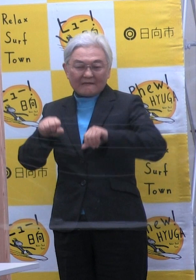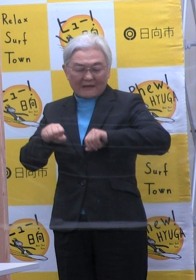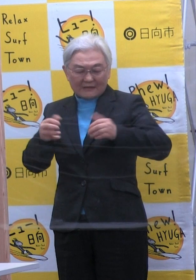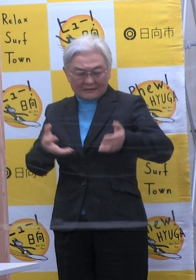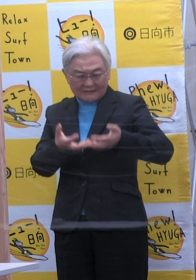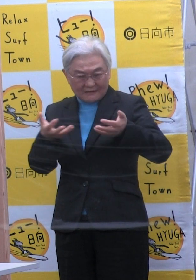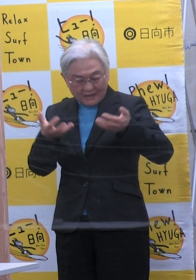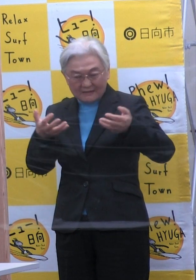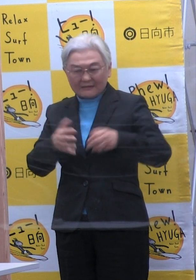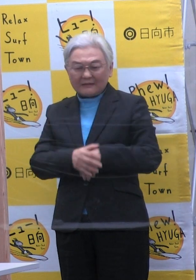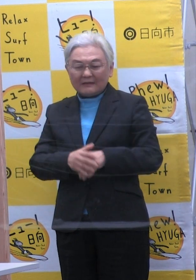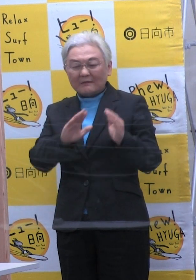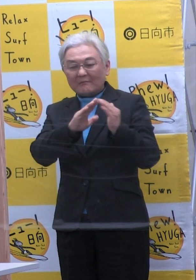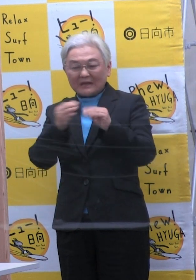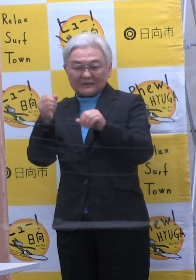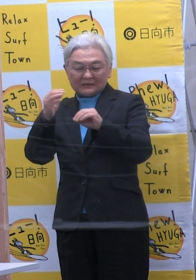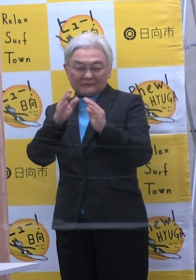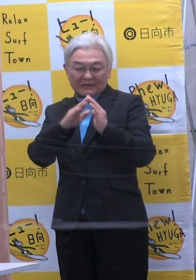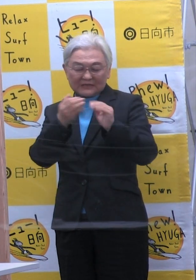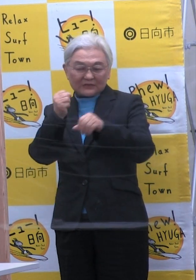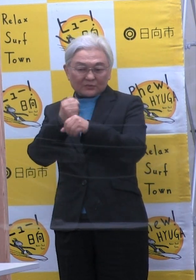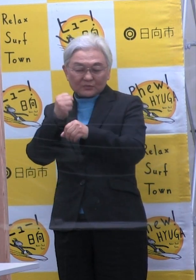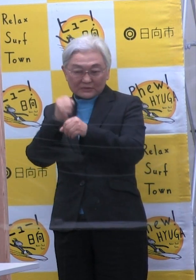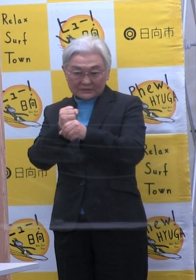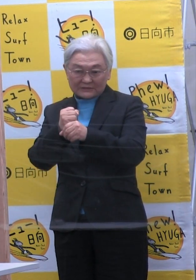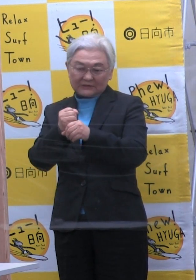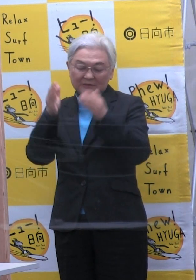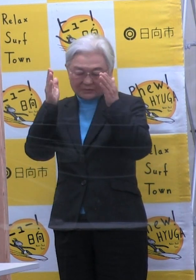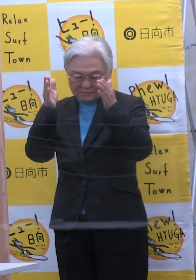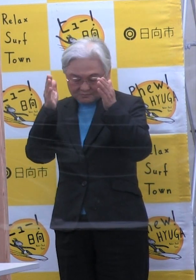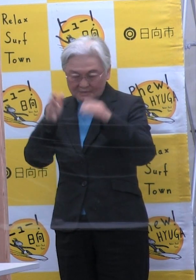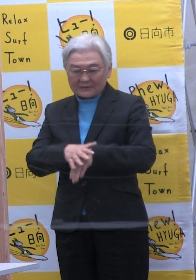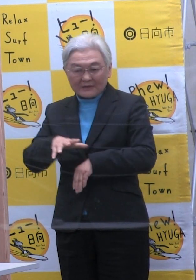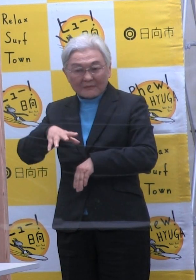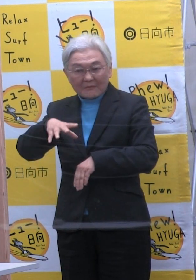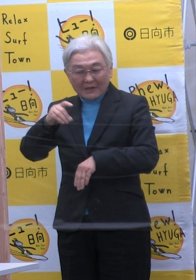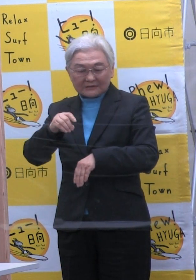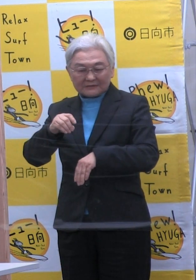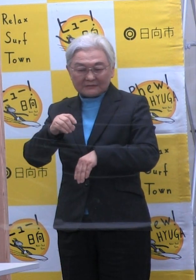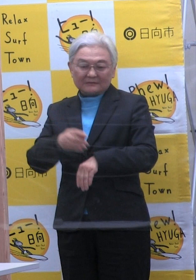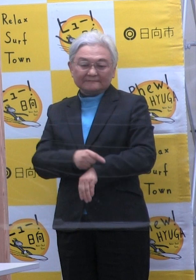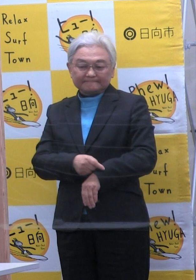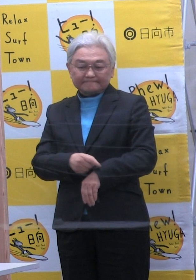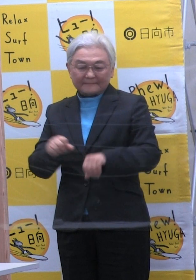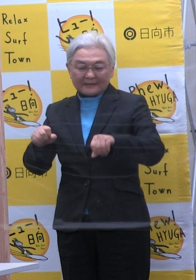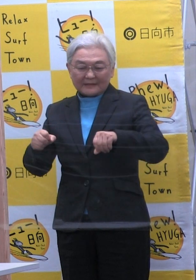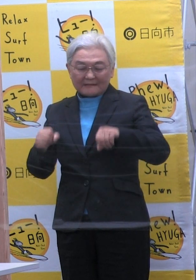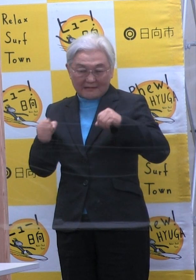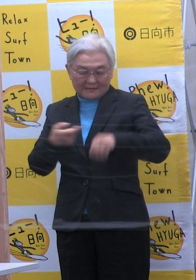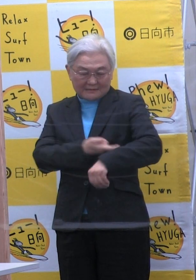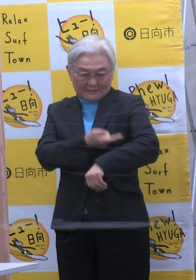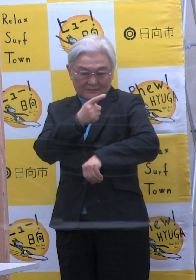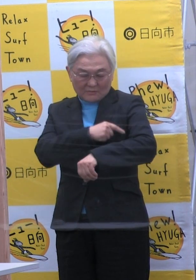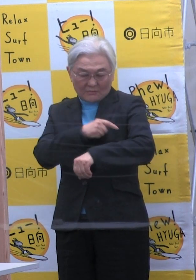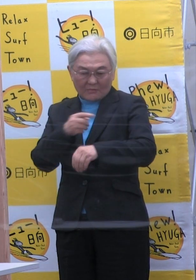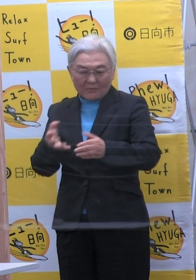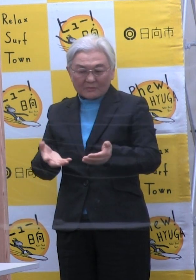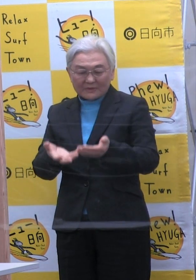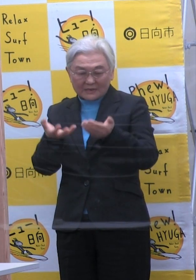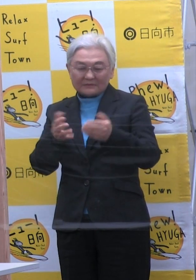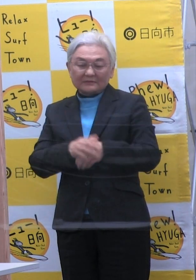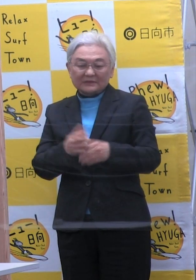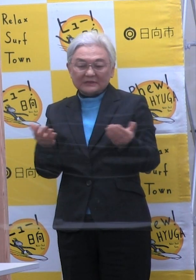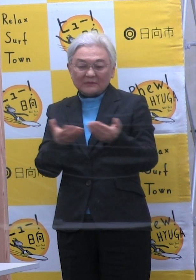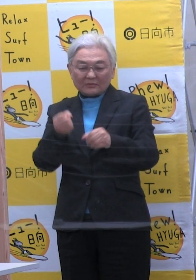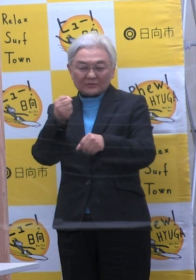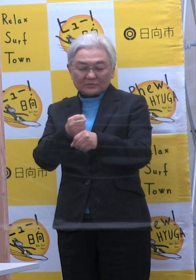にぎわいのあるまちづくりに取り組みます。まず活力を生み出す仕事づくりプロ